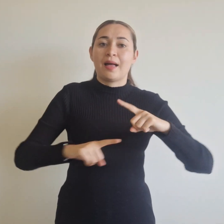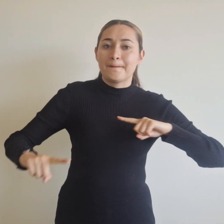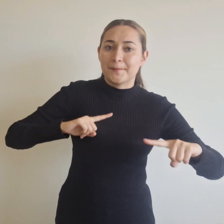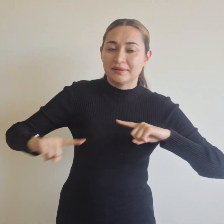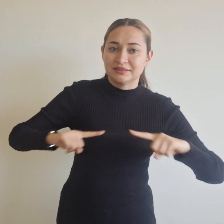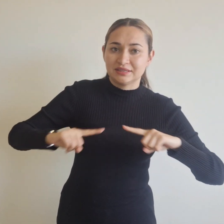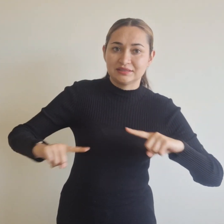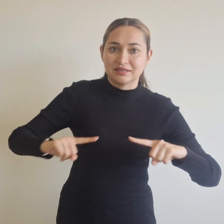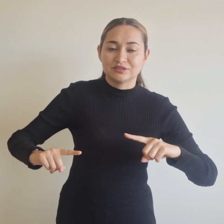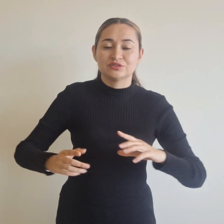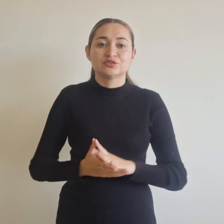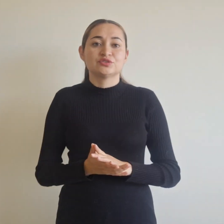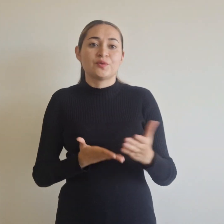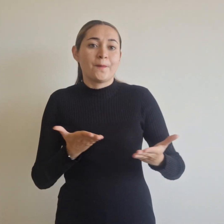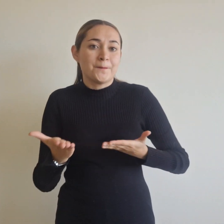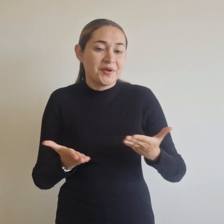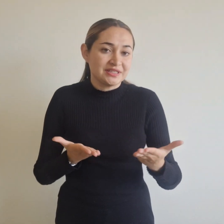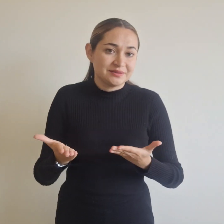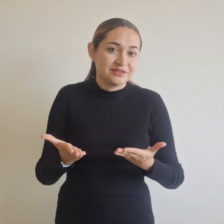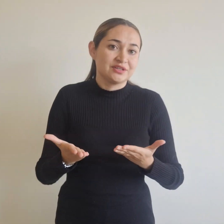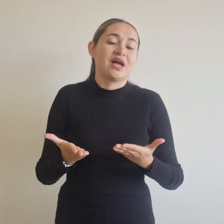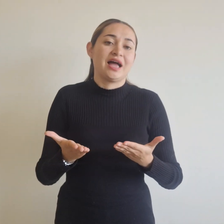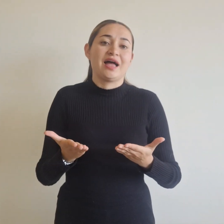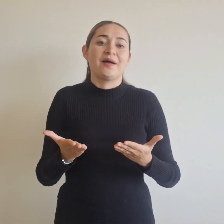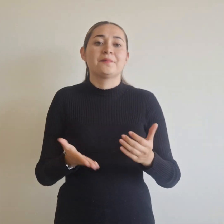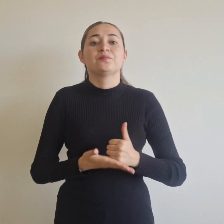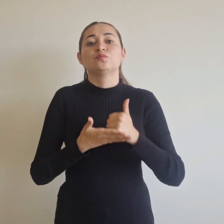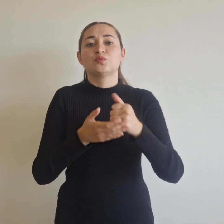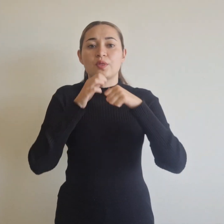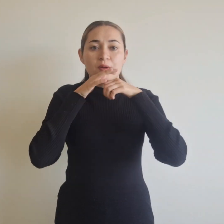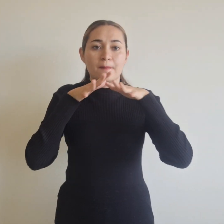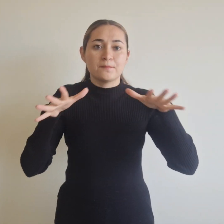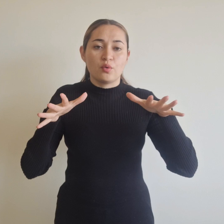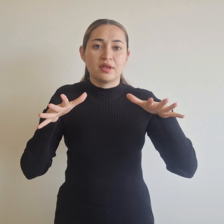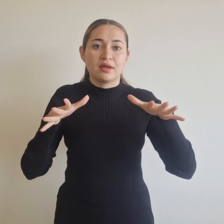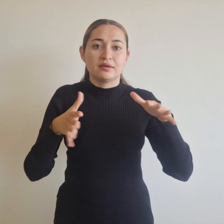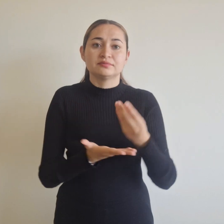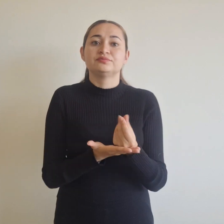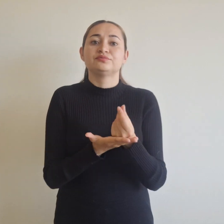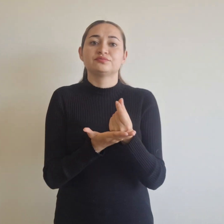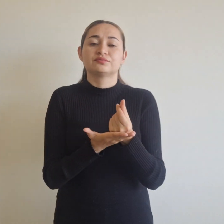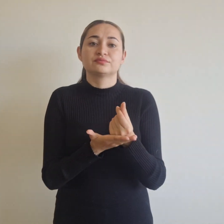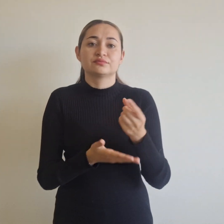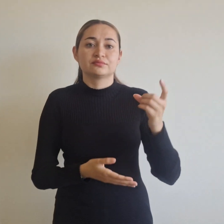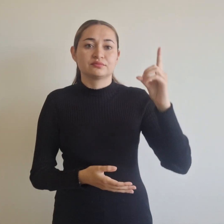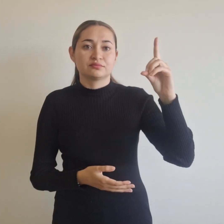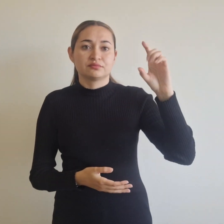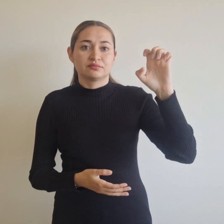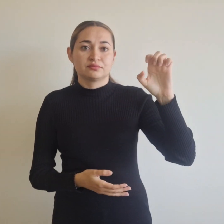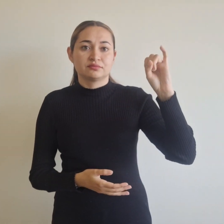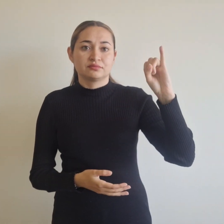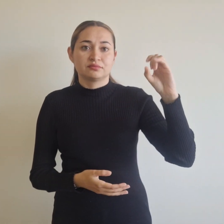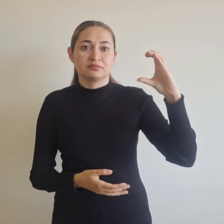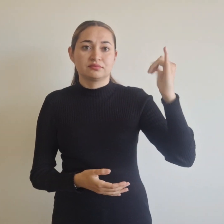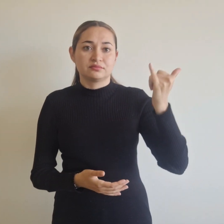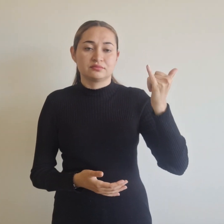Bienes, Servicios y Función Pública, la economista Daisy Liliana Melo Cerrato, especialista